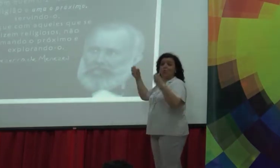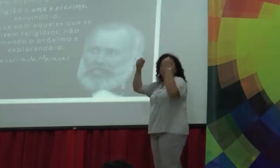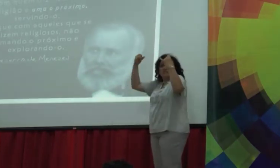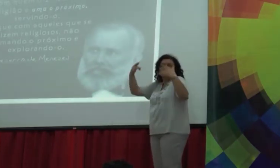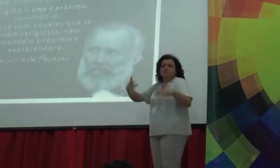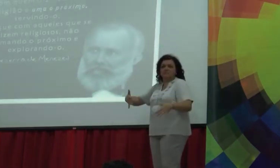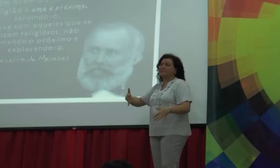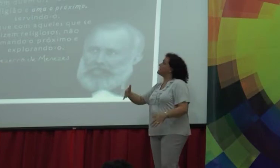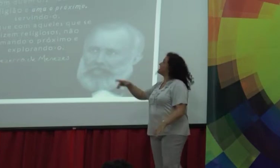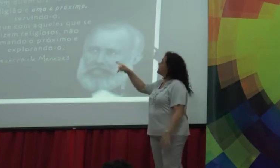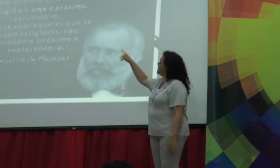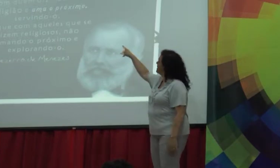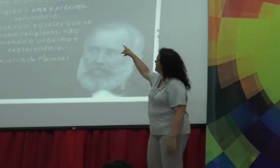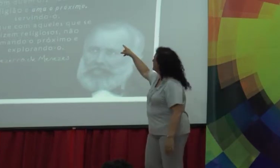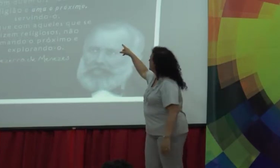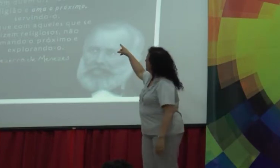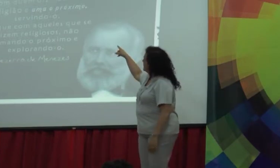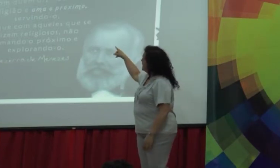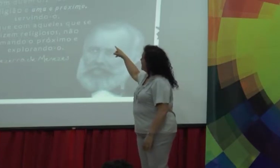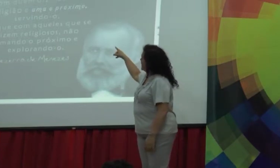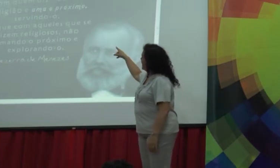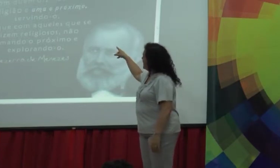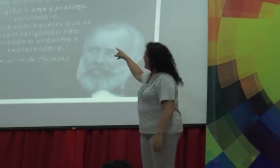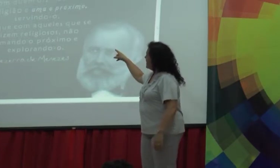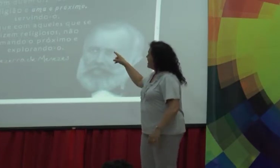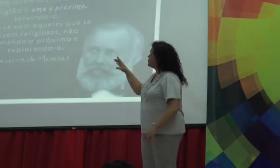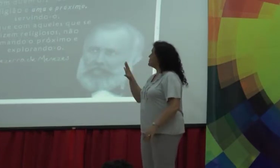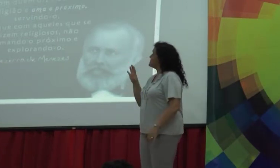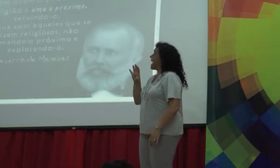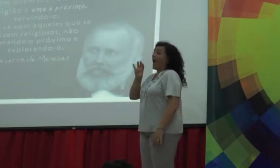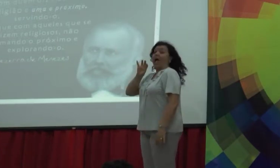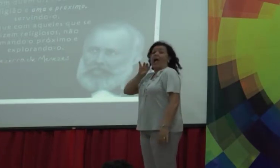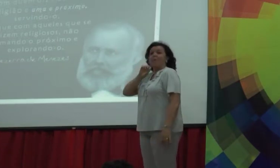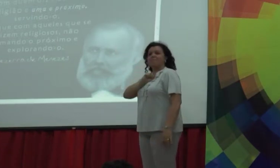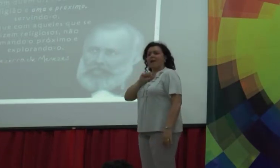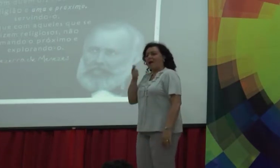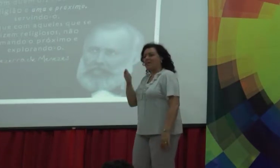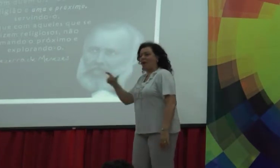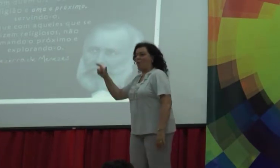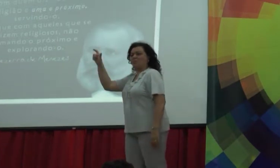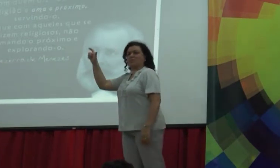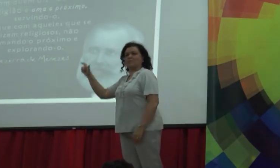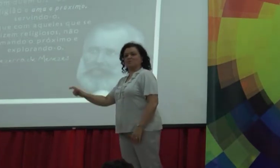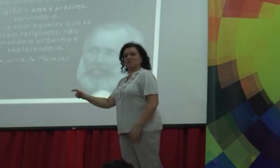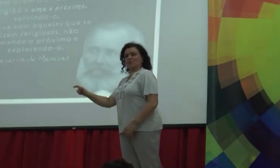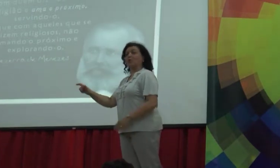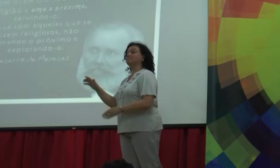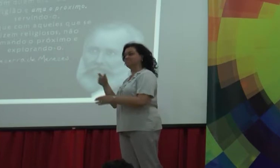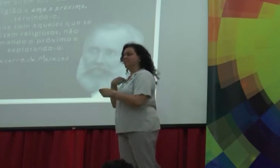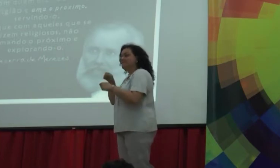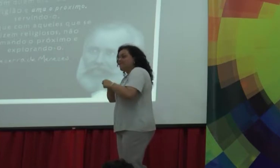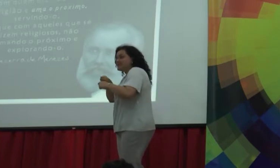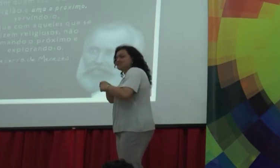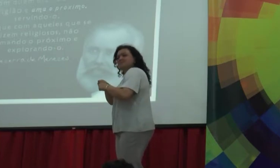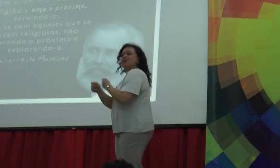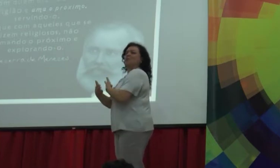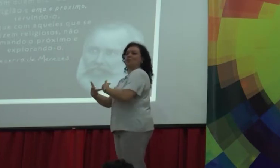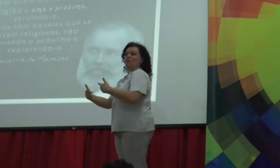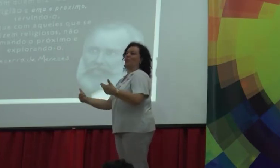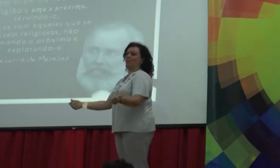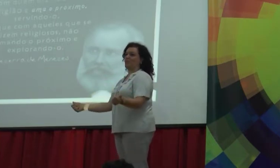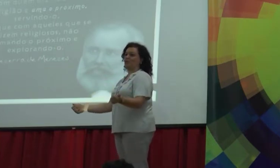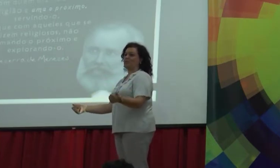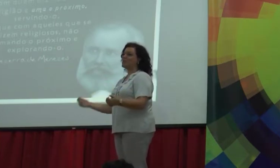um amor verdadeiro, caridade real. Então diz ali, é melhor amar